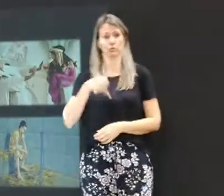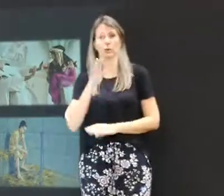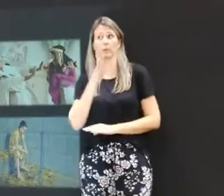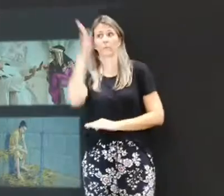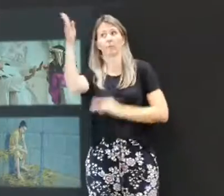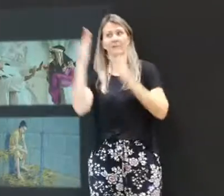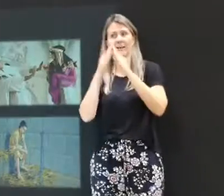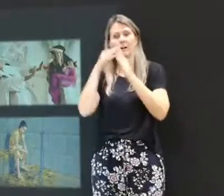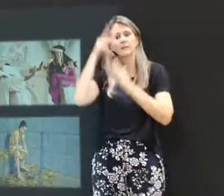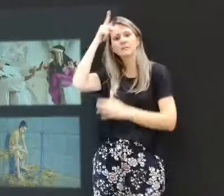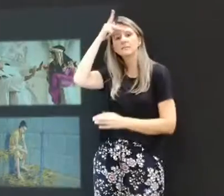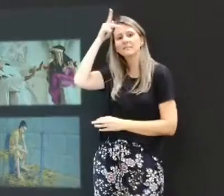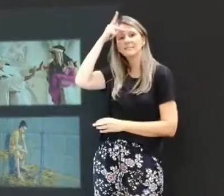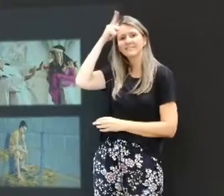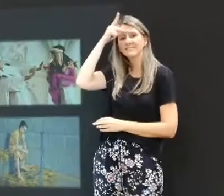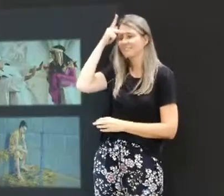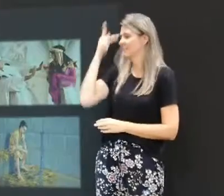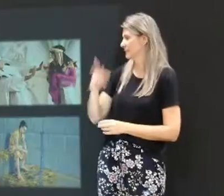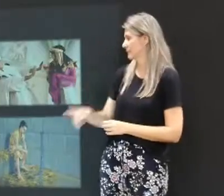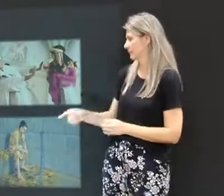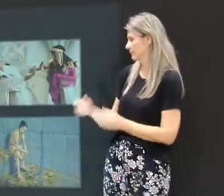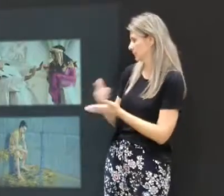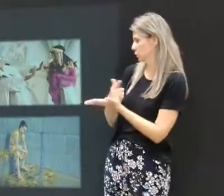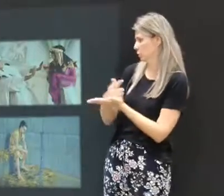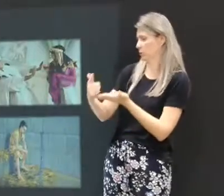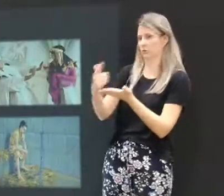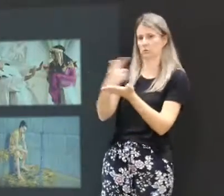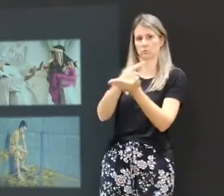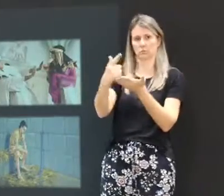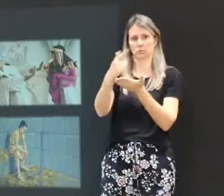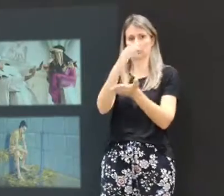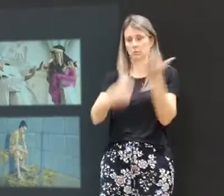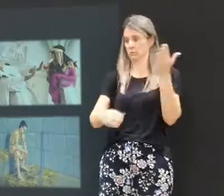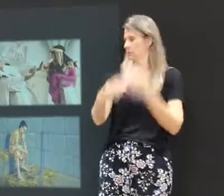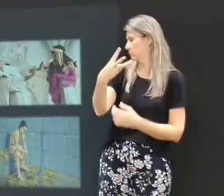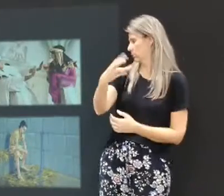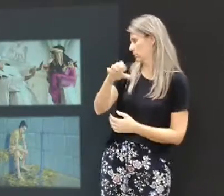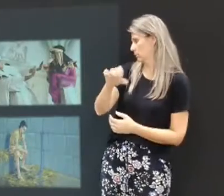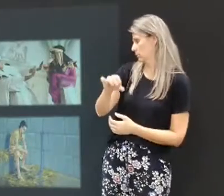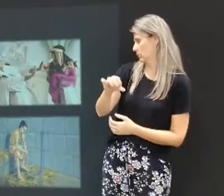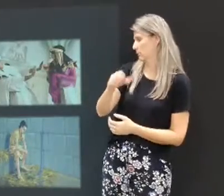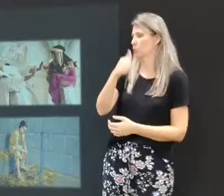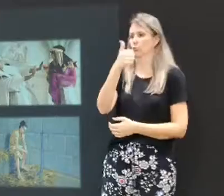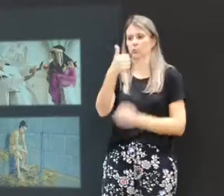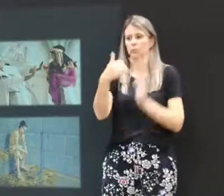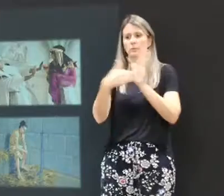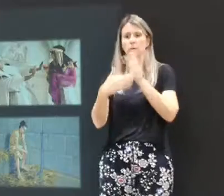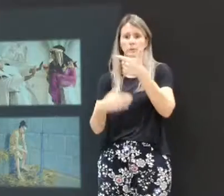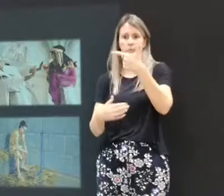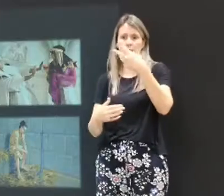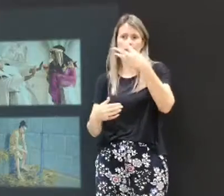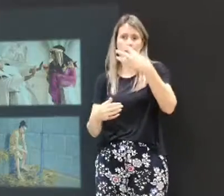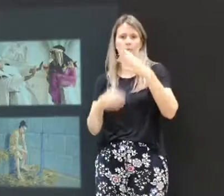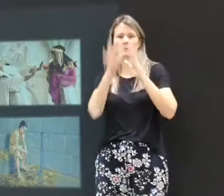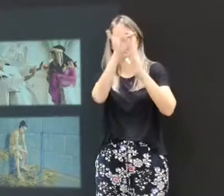Então José, ele foi como escravo para a casa de Potifar. Esse texto está em Gênesis 39, de 1 até o 23.